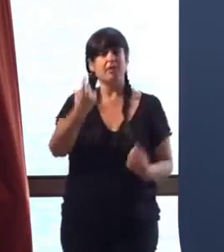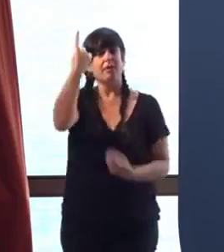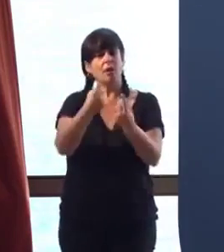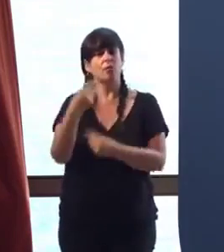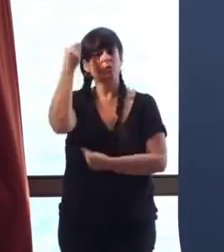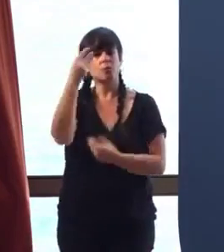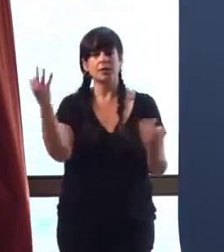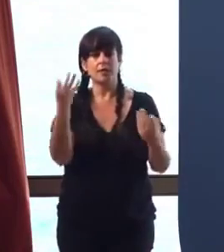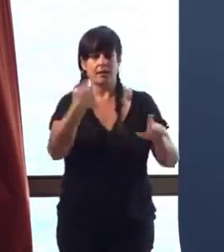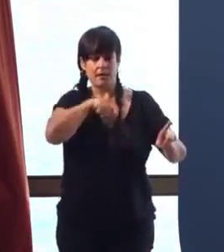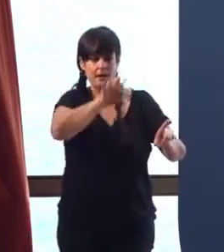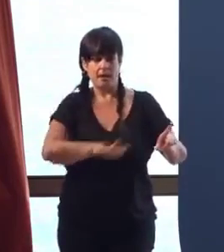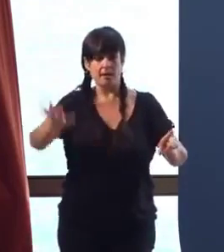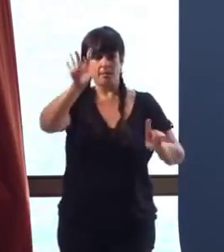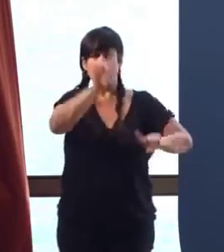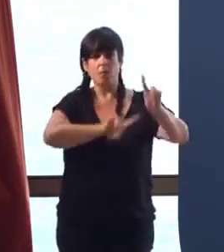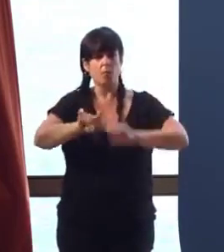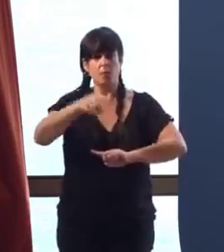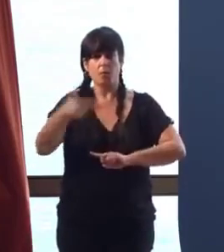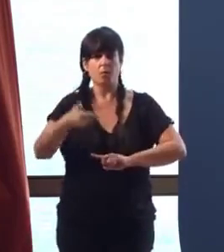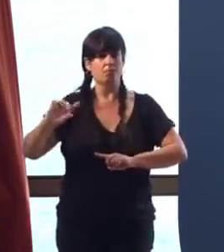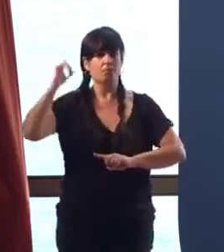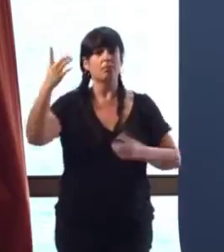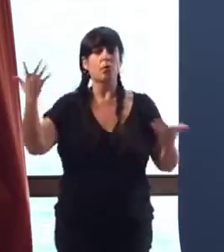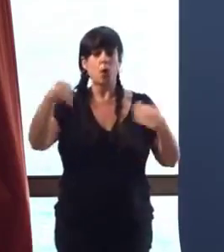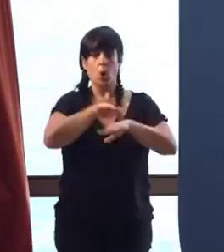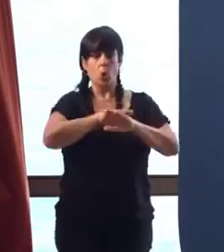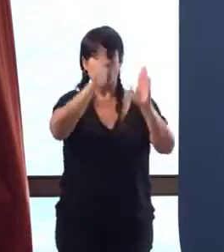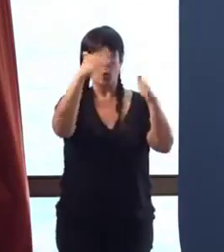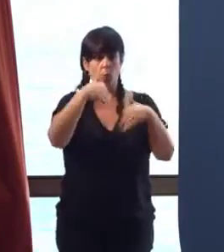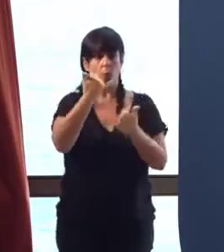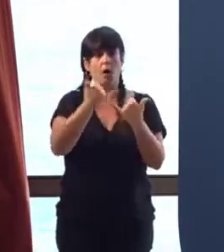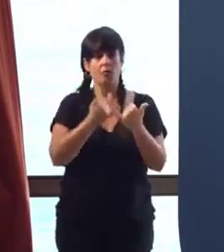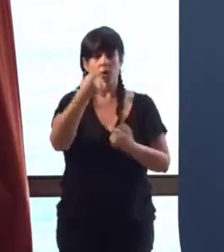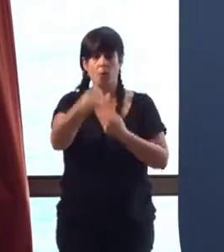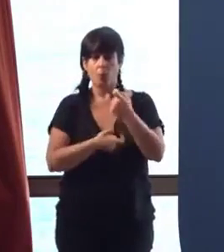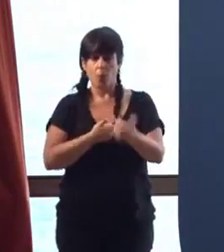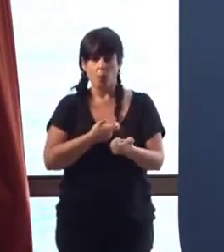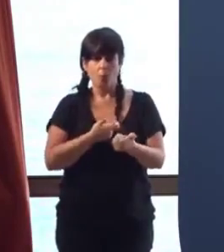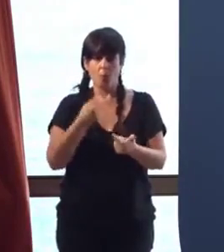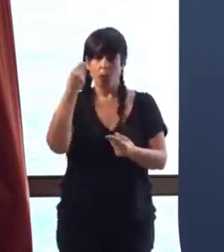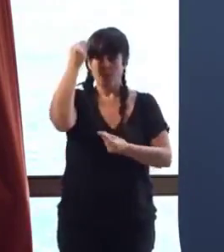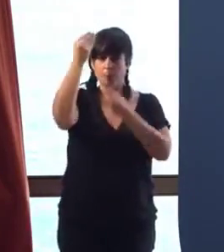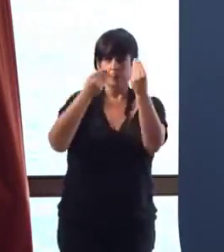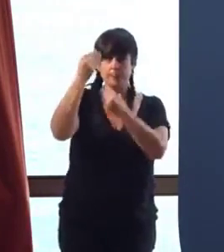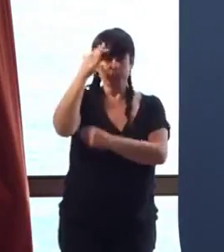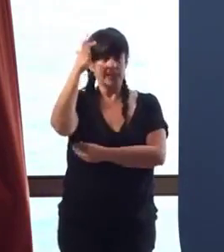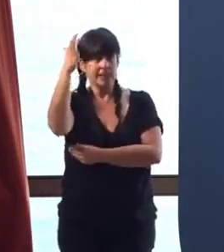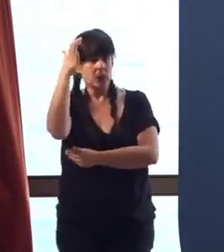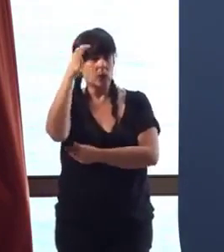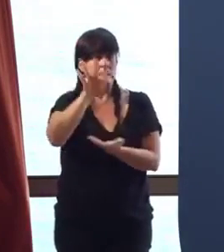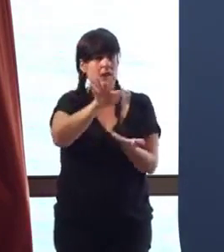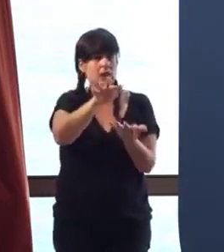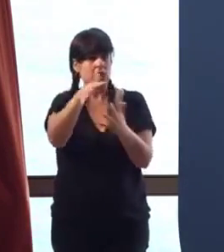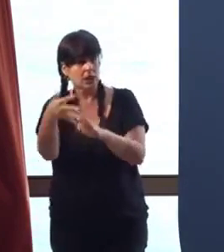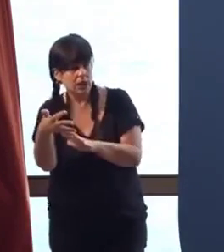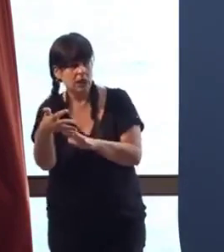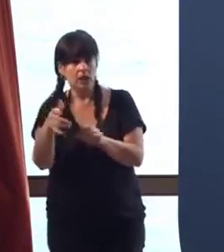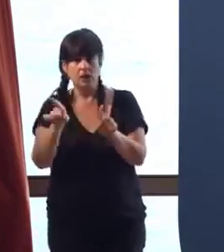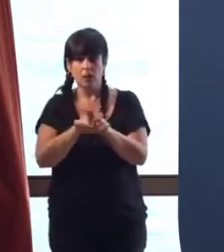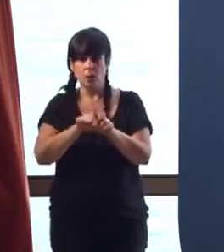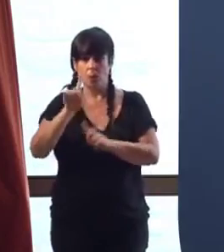es que no hay gobierno. Y poco a poco han ido moviendo ese planteamiento de que no hay gobierno a que básicamente el problema de